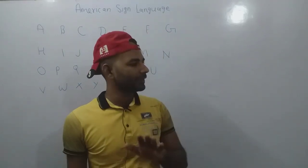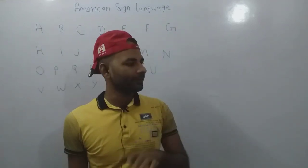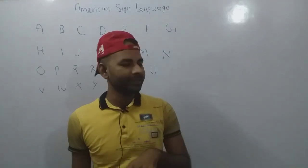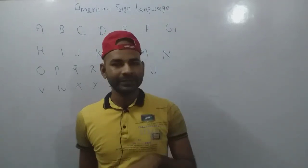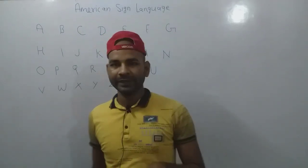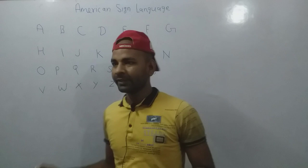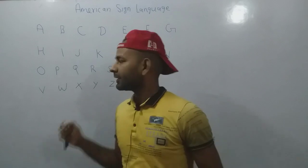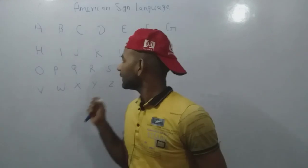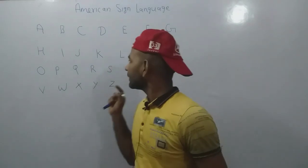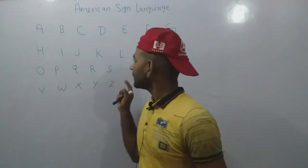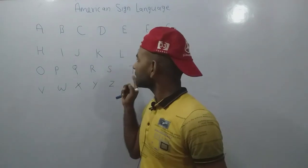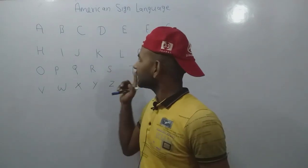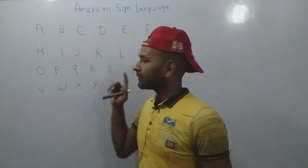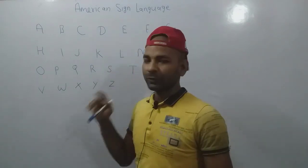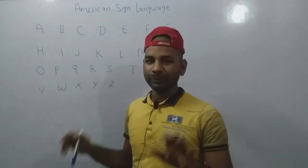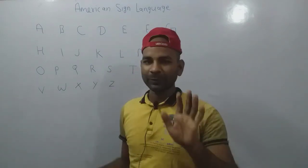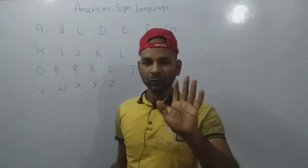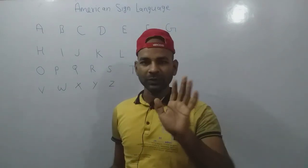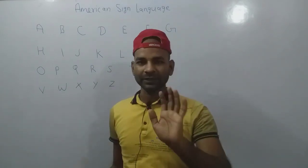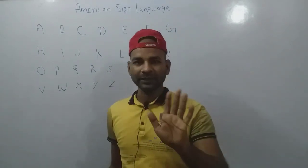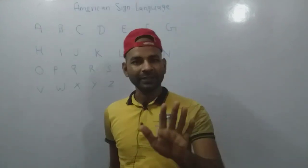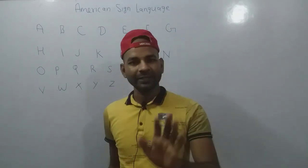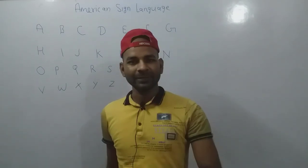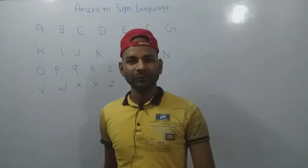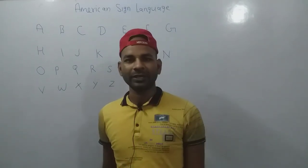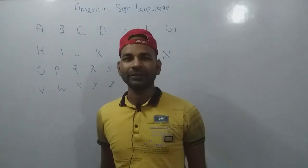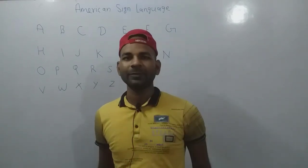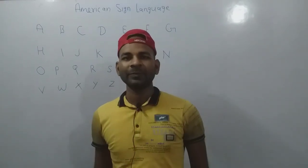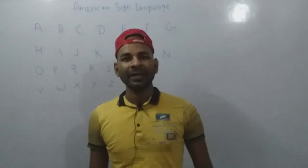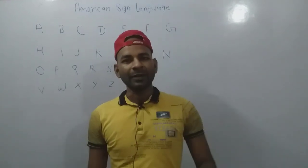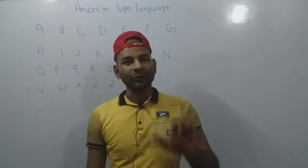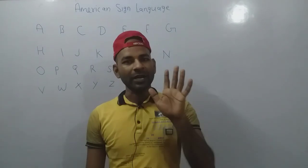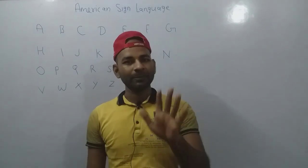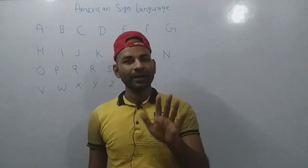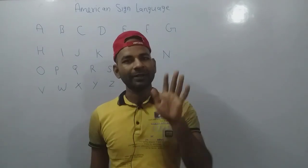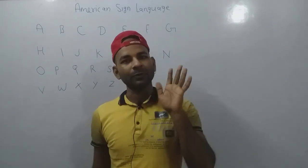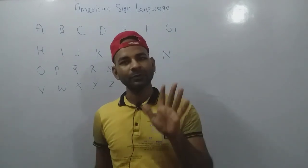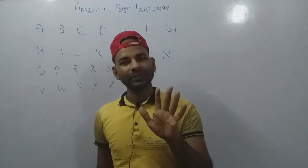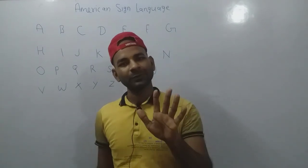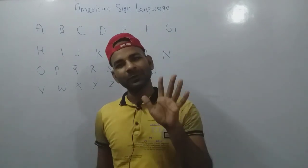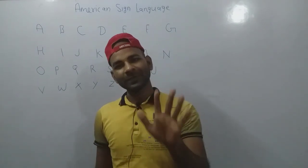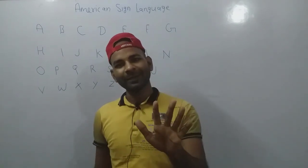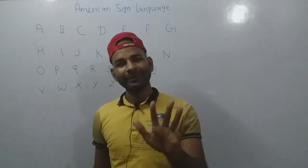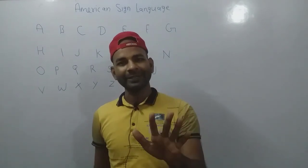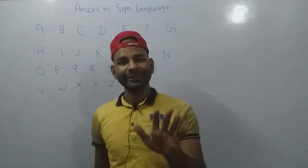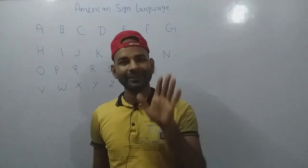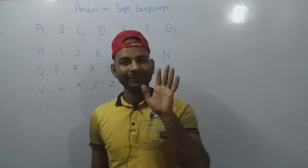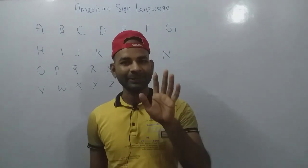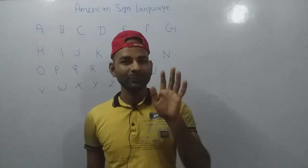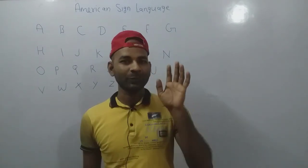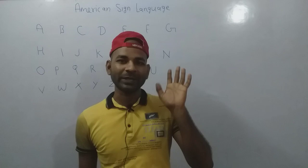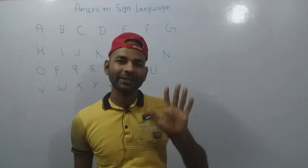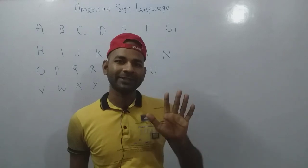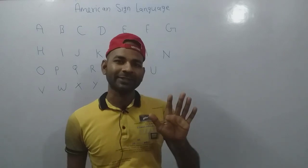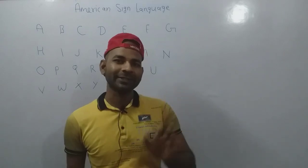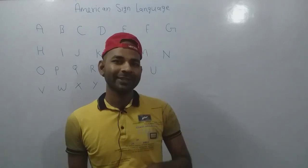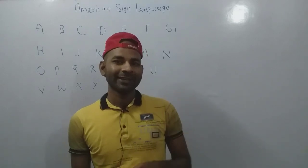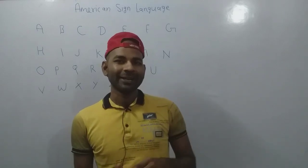अभी जैसे है इसमें मैं 2-3 साइन करके आपको दिखाता हूँ, और आप अगर हो सके तो उसका मीनिंग, मतलब वो क्या चीज़ है, आप